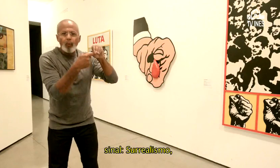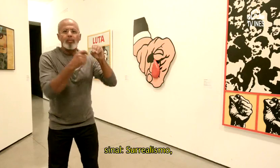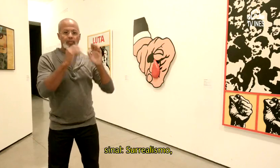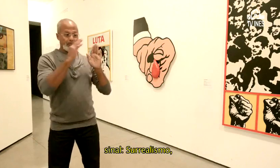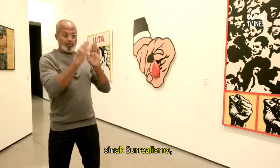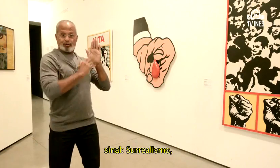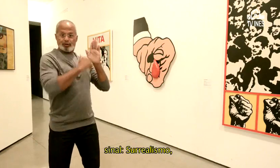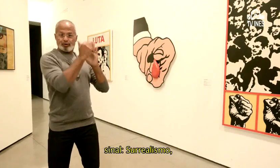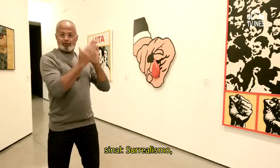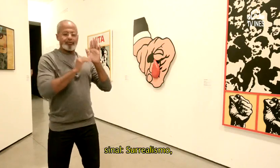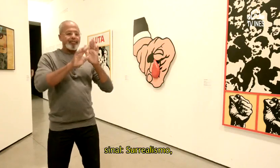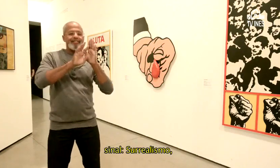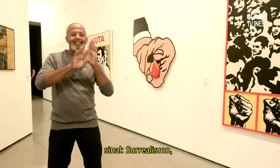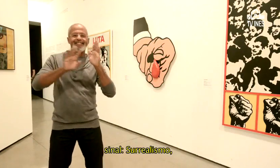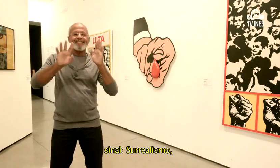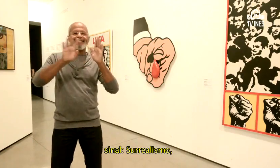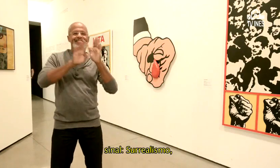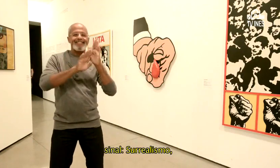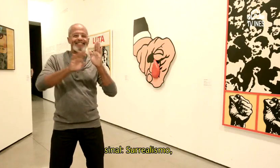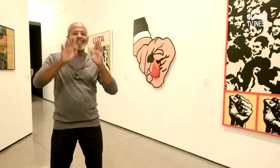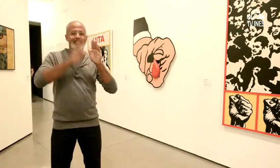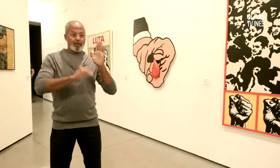Sinal, surrealismo.